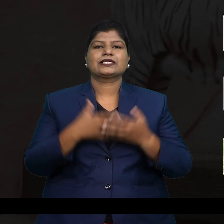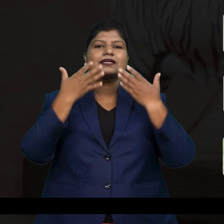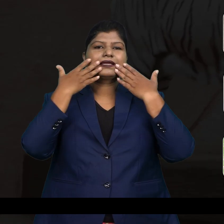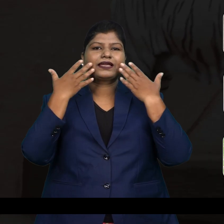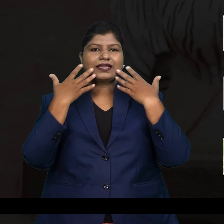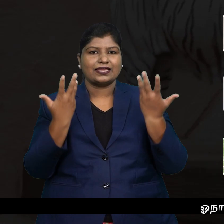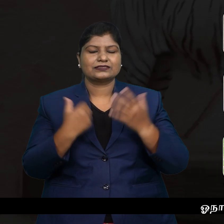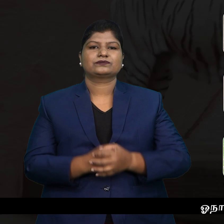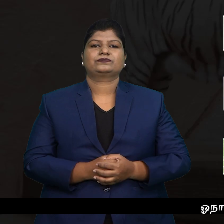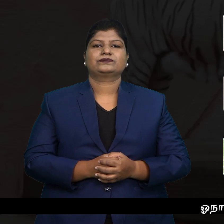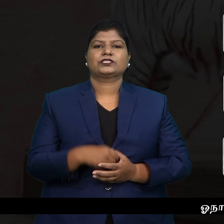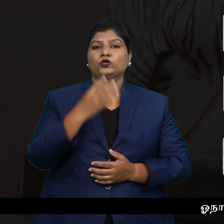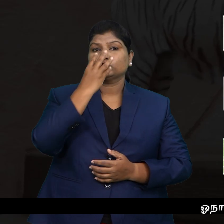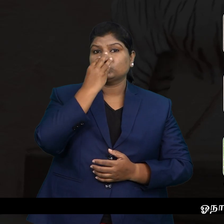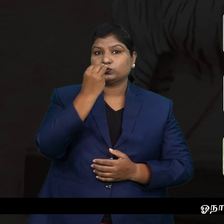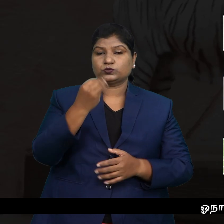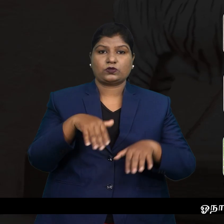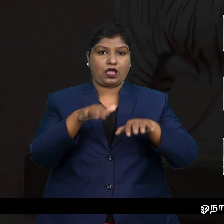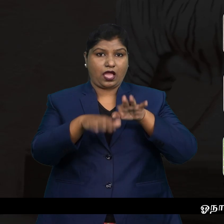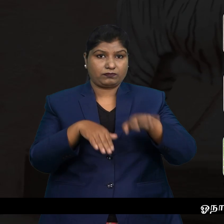பூனை, ஓநாய் போன்றவை.